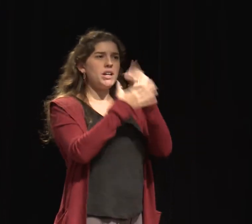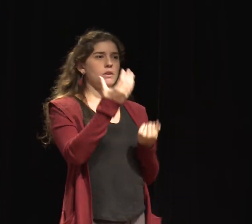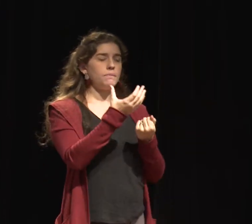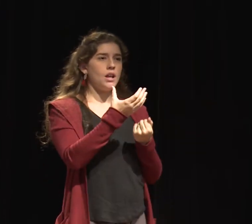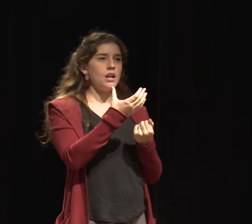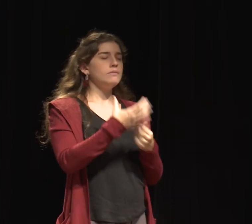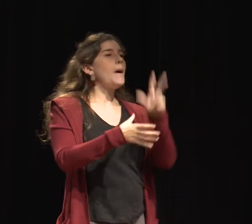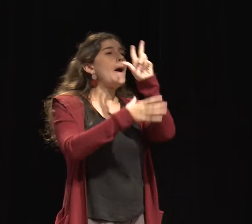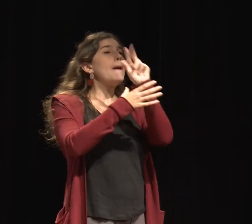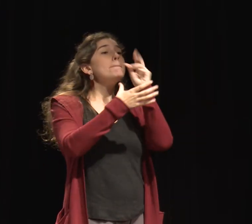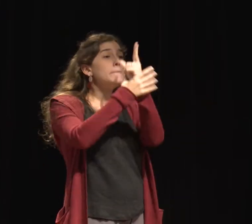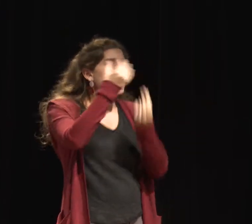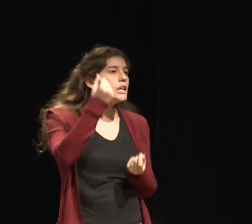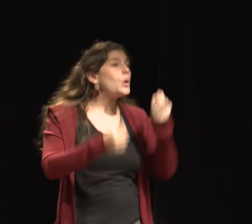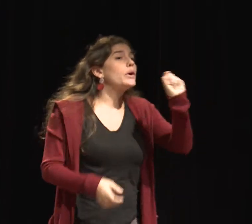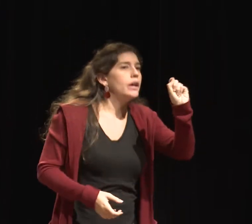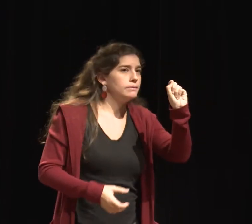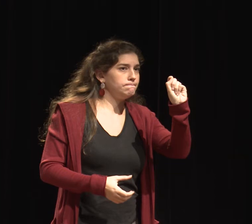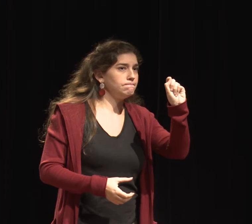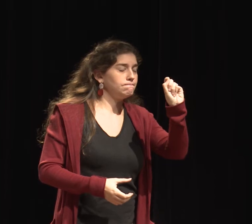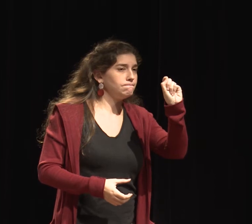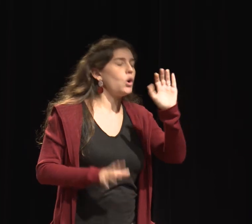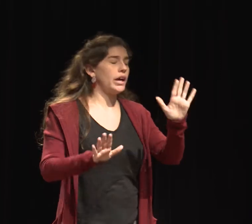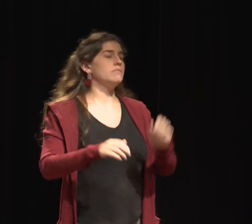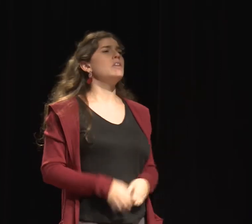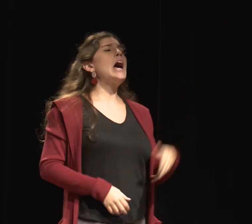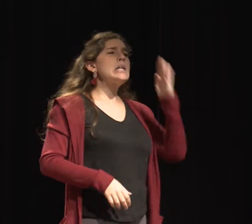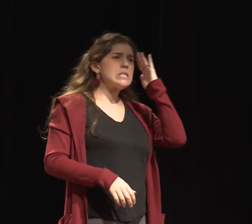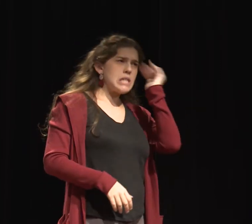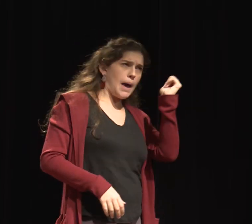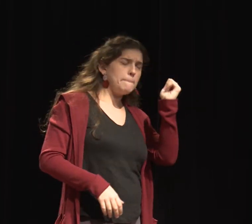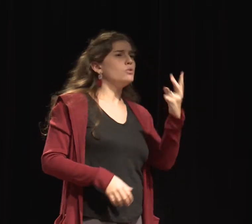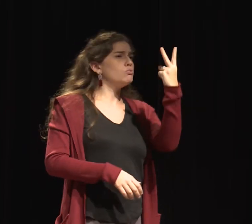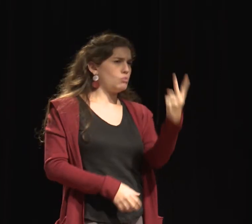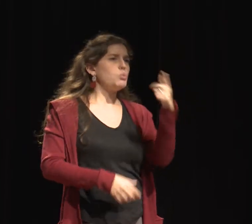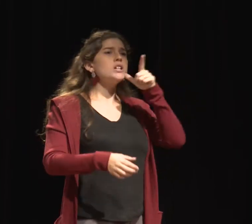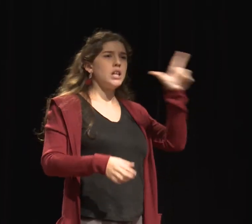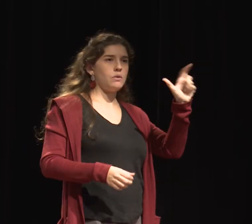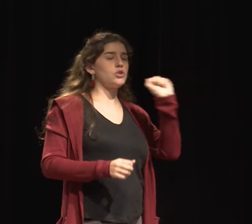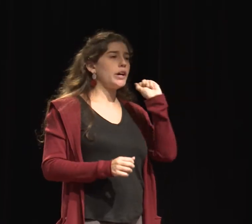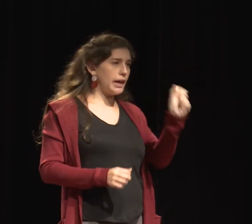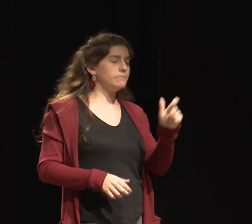sou bilíngue. E o que seria ser bilíngue? Saber duas línguas,